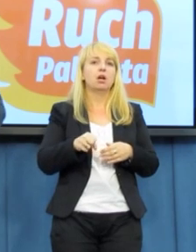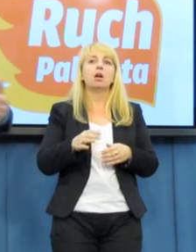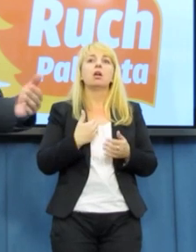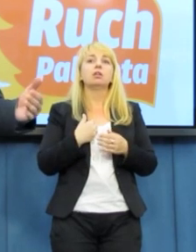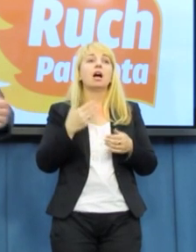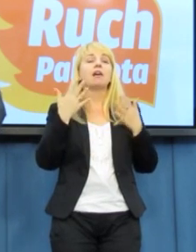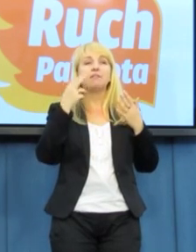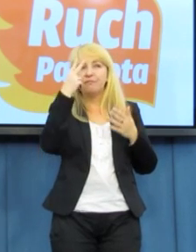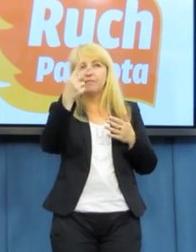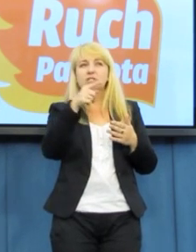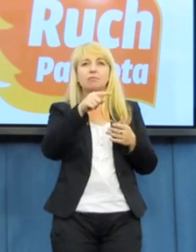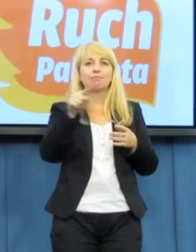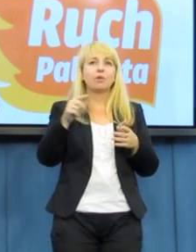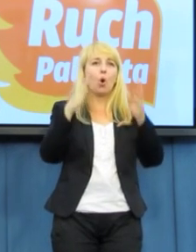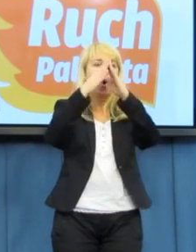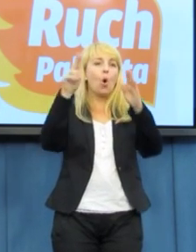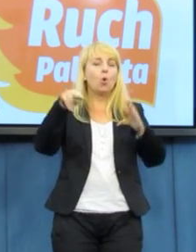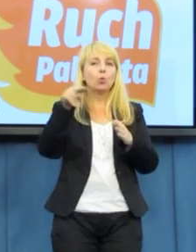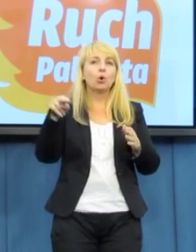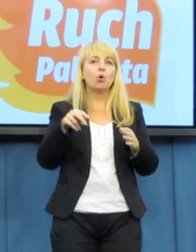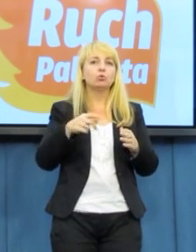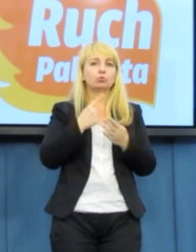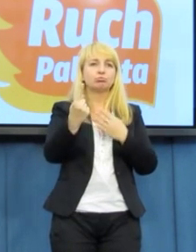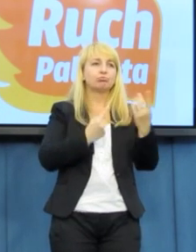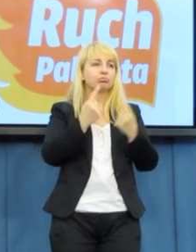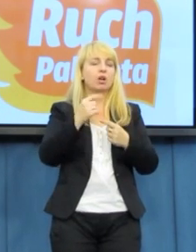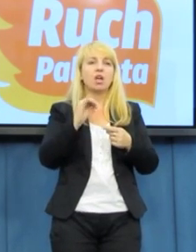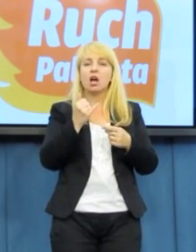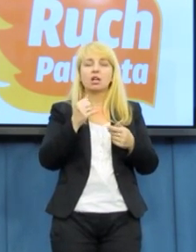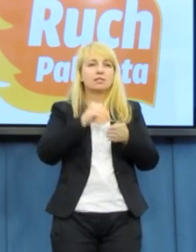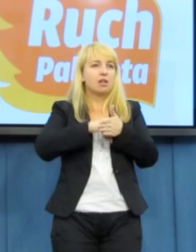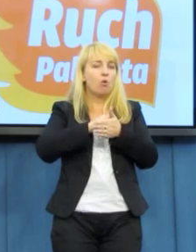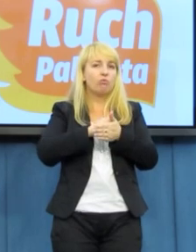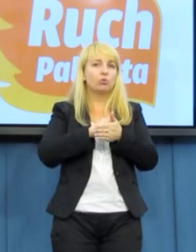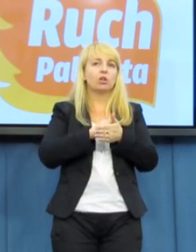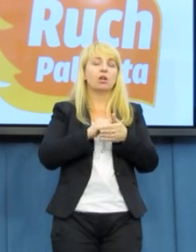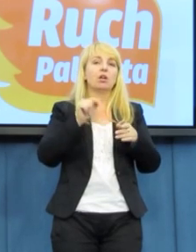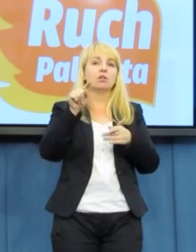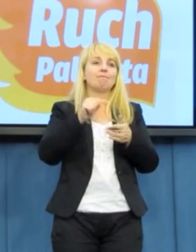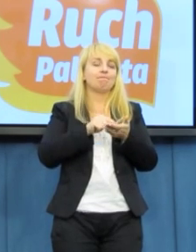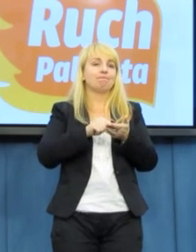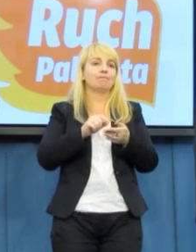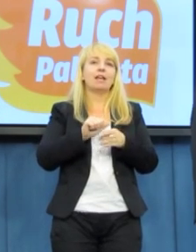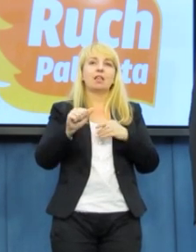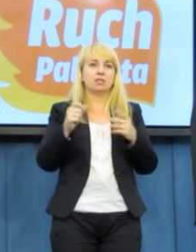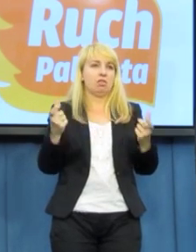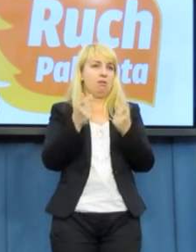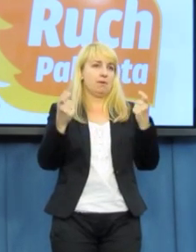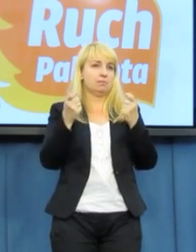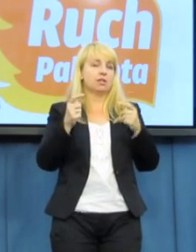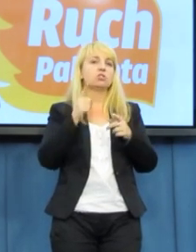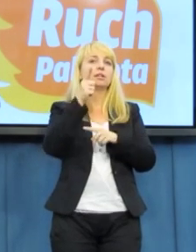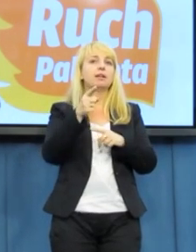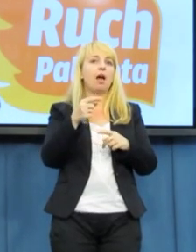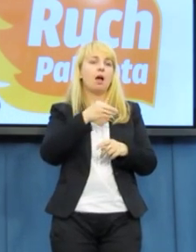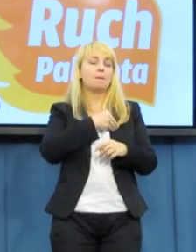zapędy tych ekstremistów katolickich No niestety są na tyle groźne, proszę Państwa,